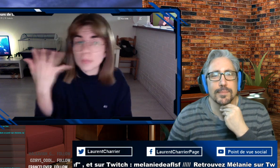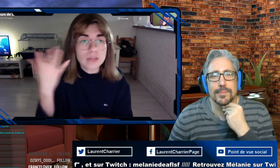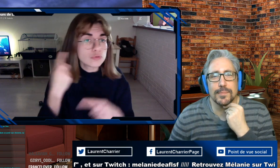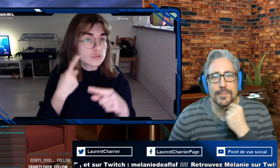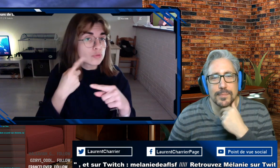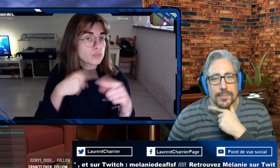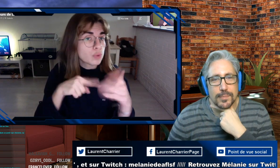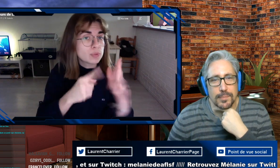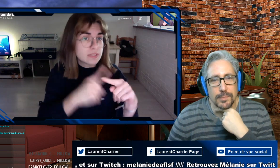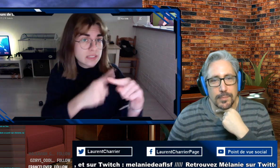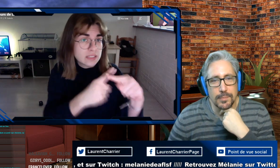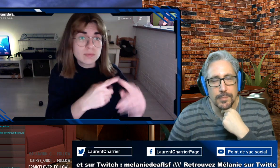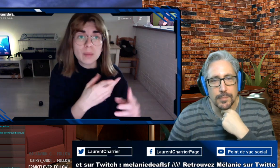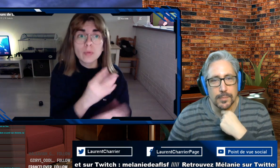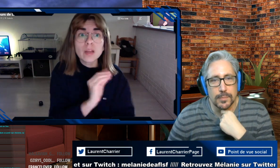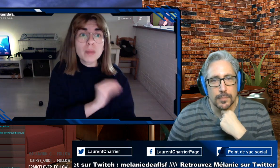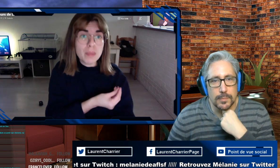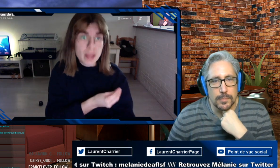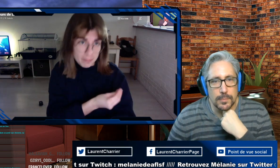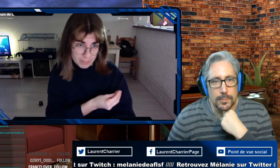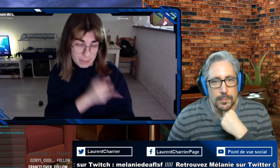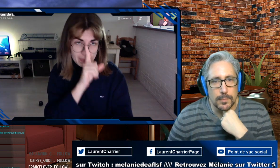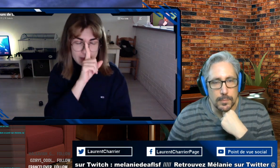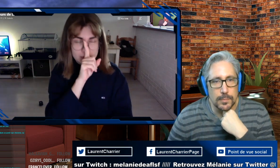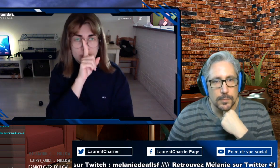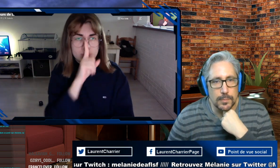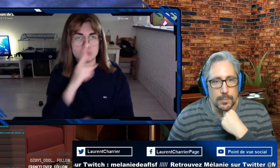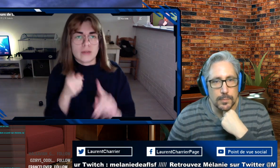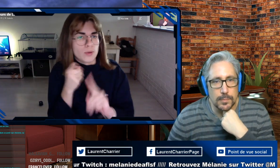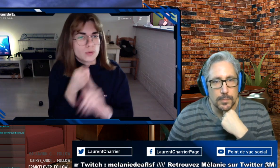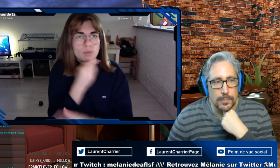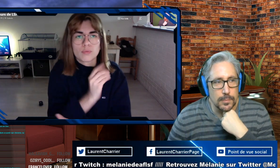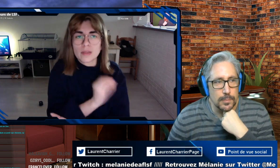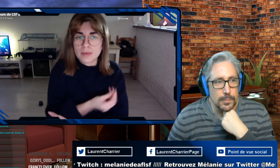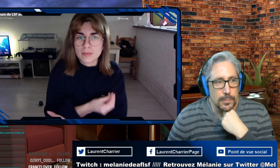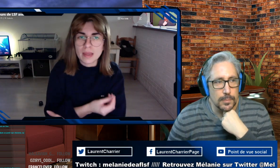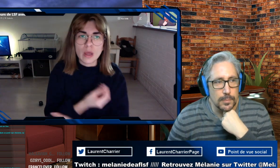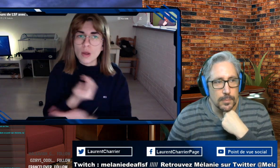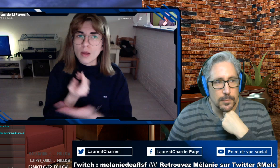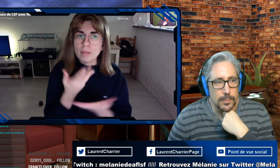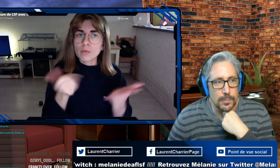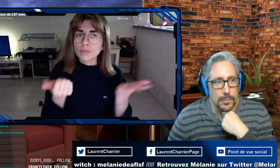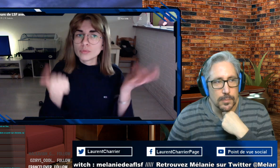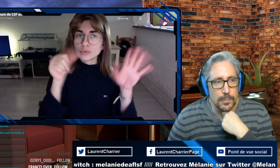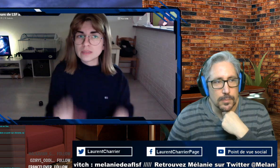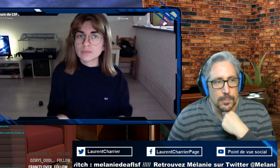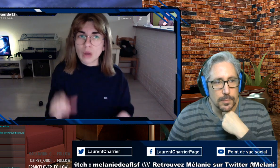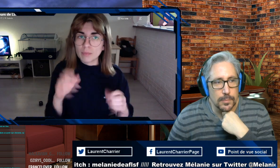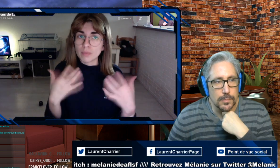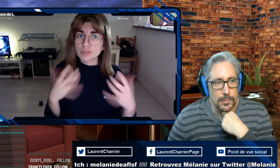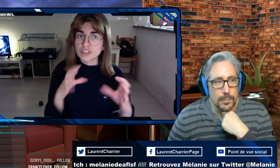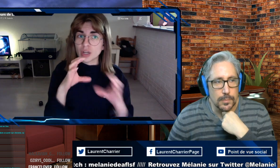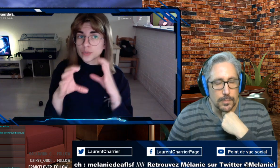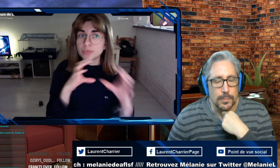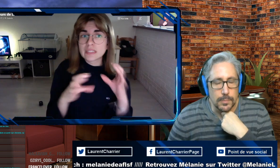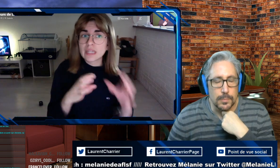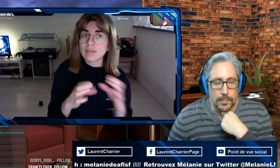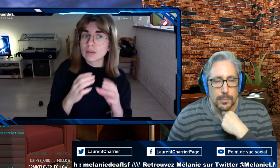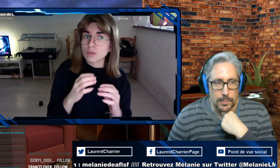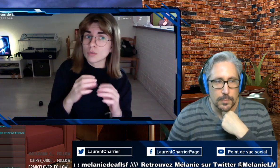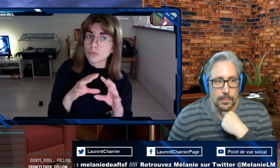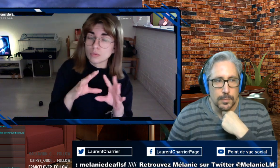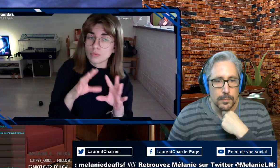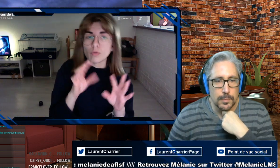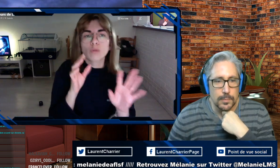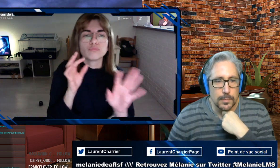Il y a plein de points positifs, même les bébés. C'est important pour les bébés. Même au bout de 6 mois, ils peuvent déjà communiquer